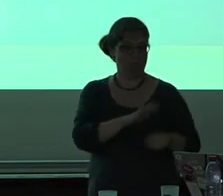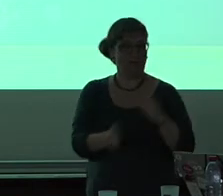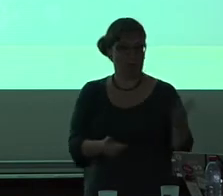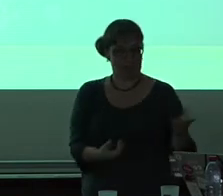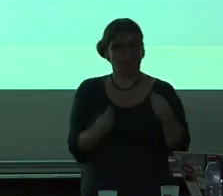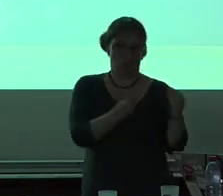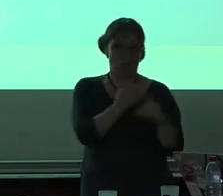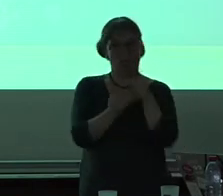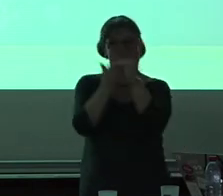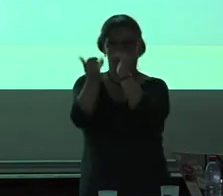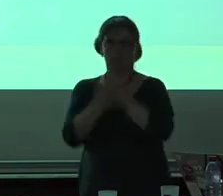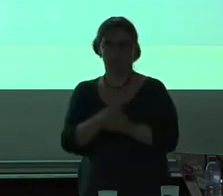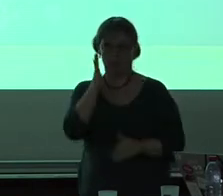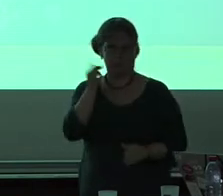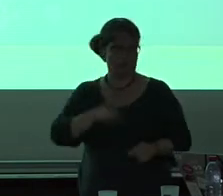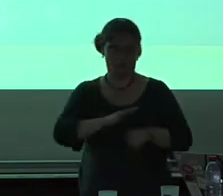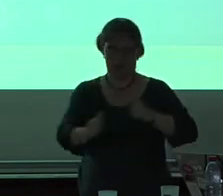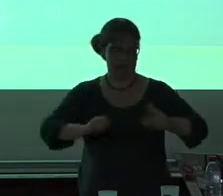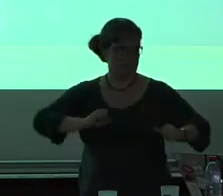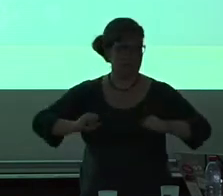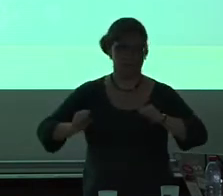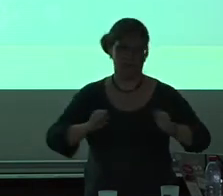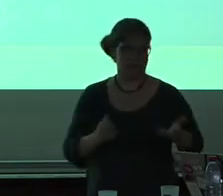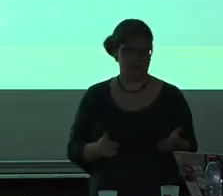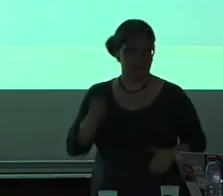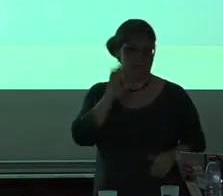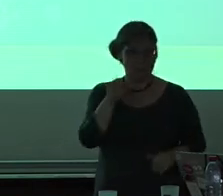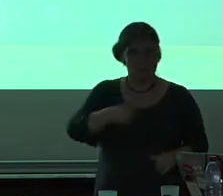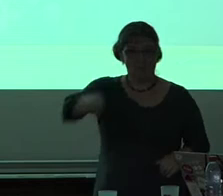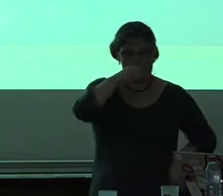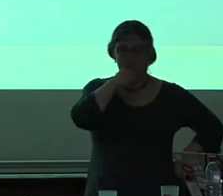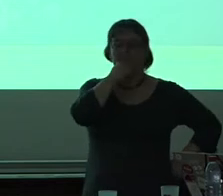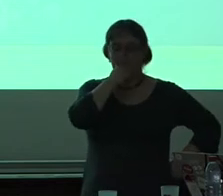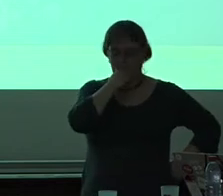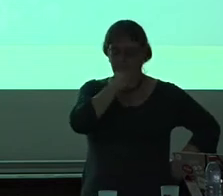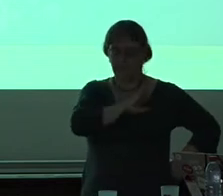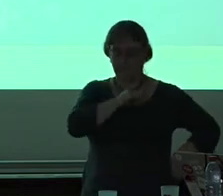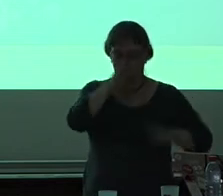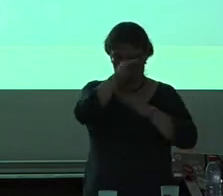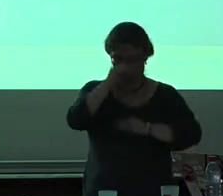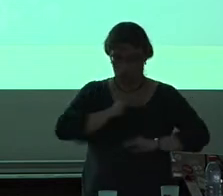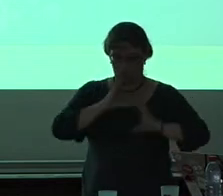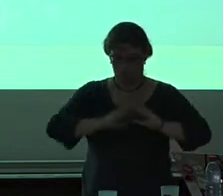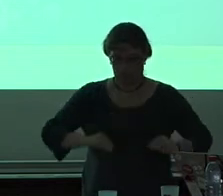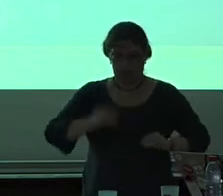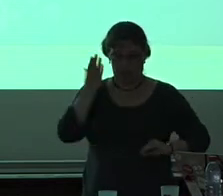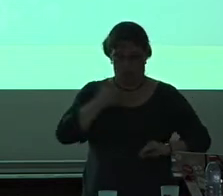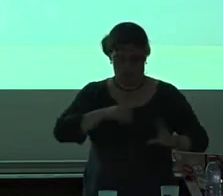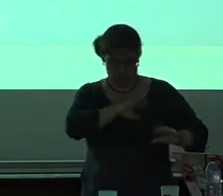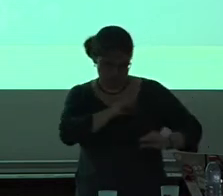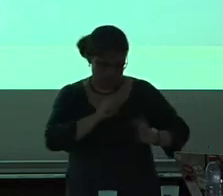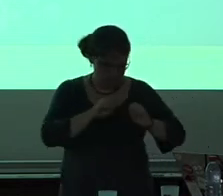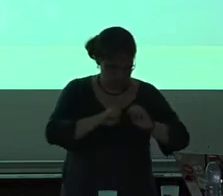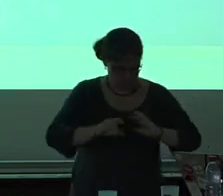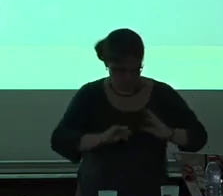tout cas, de faire. Donc le meilleur moyen pour vous rassurer dans ces cas-là, c'est de faire relire par quelqu'un que vous estimez meilleur que